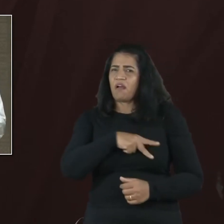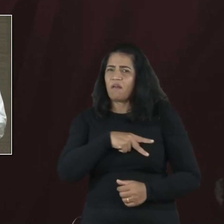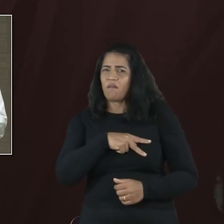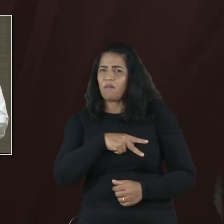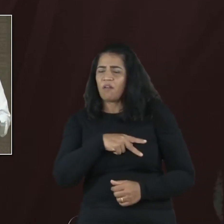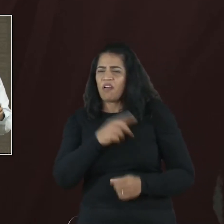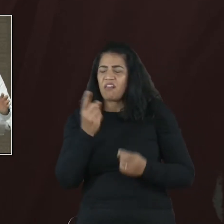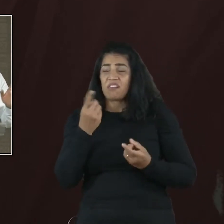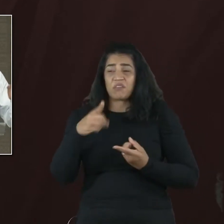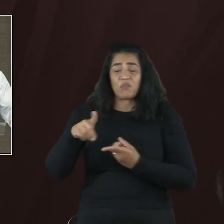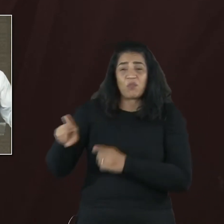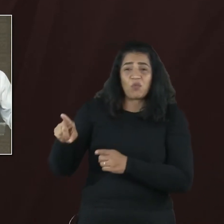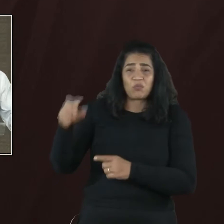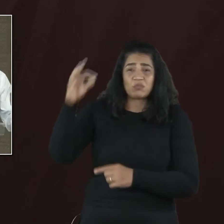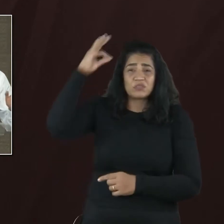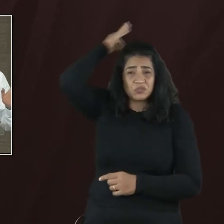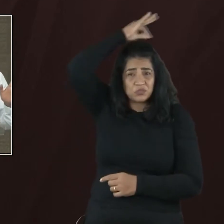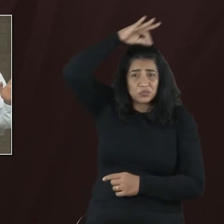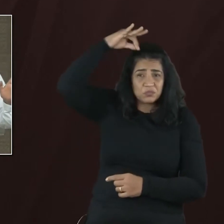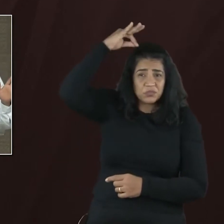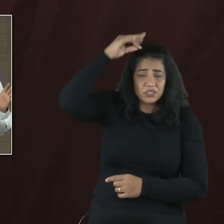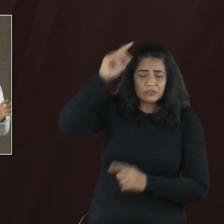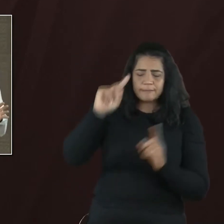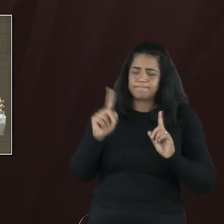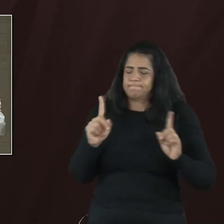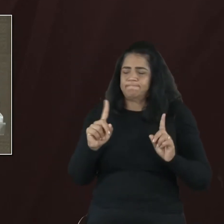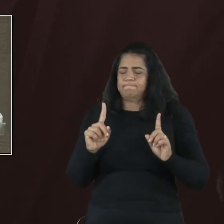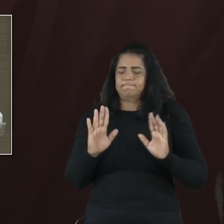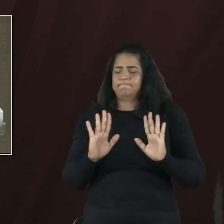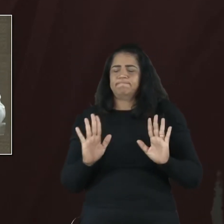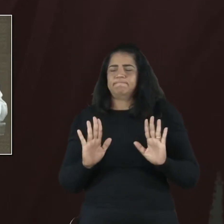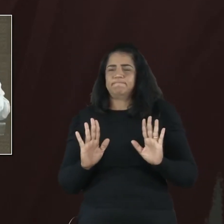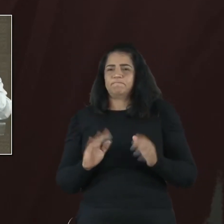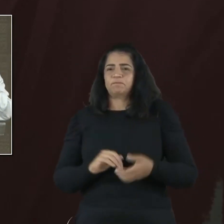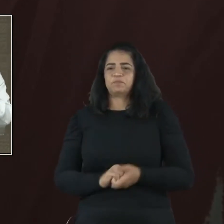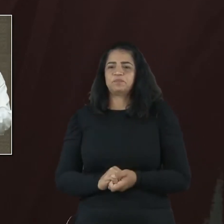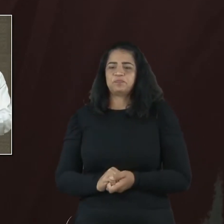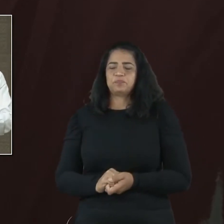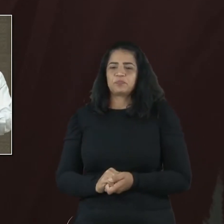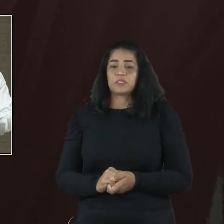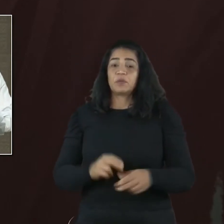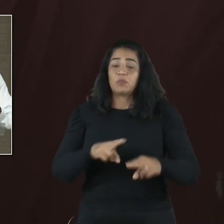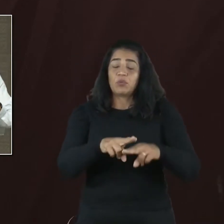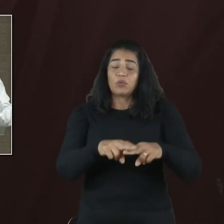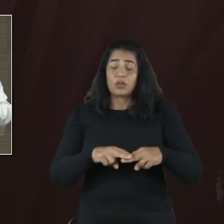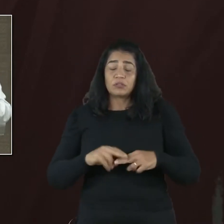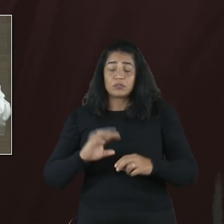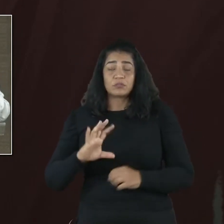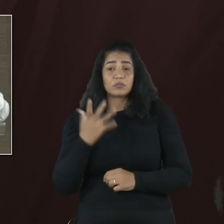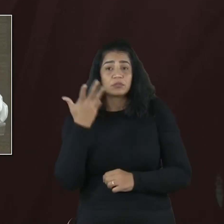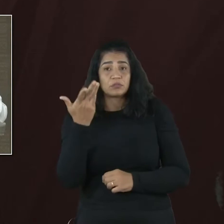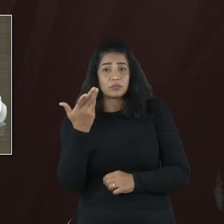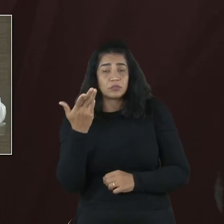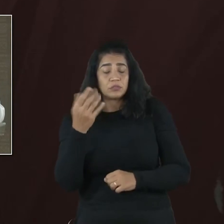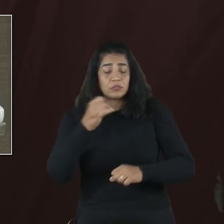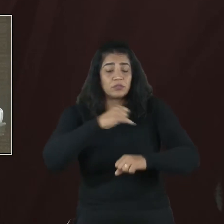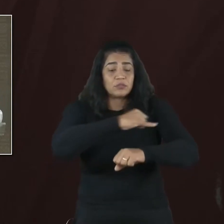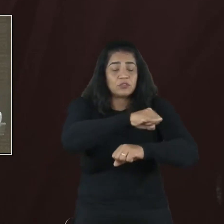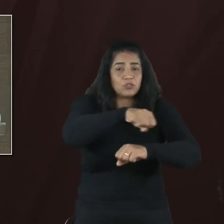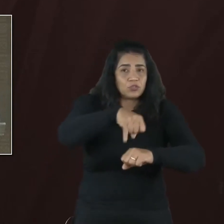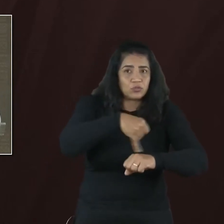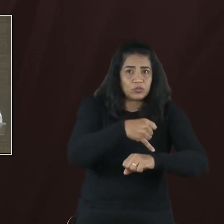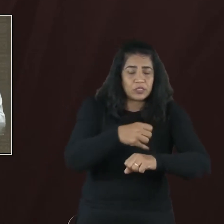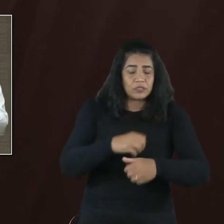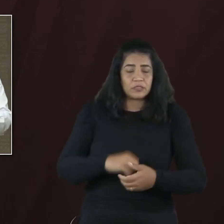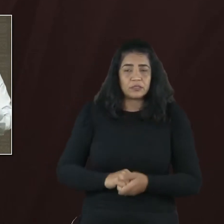ele. Então, por causa disso que aconteceu em Jerusalém, né, os judeus que vieram